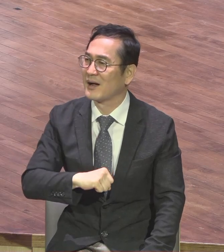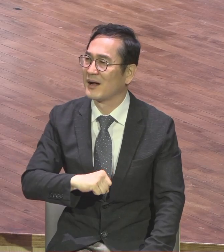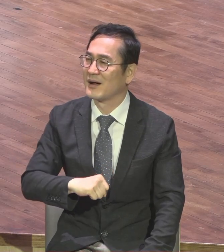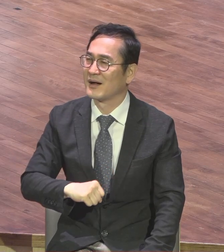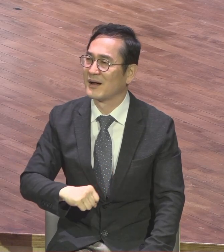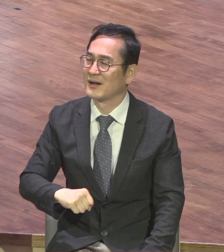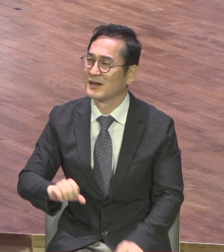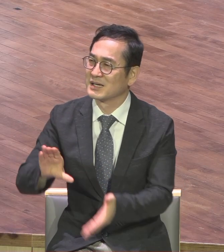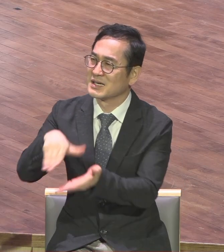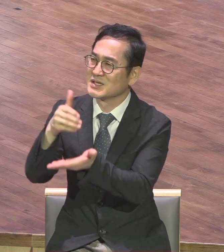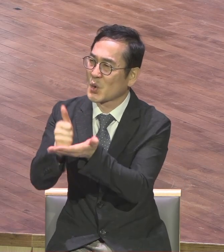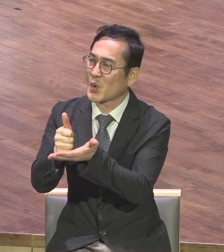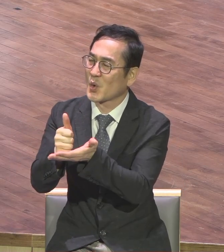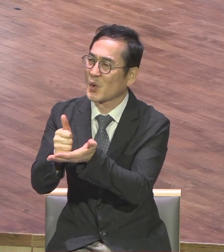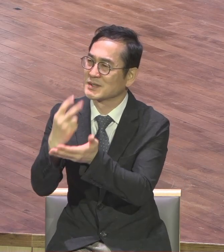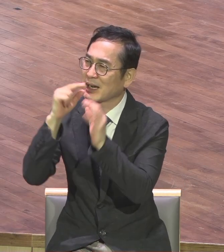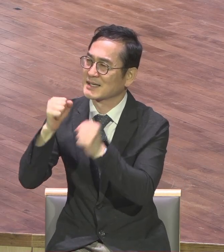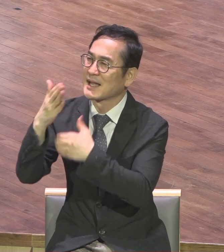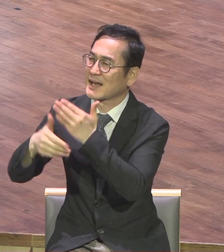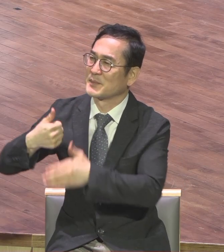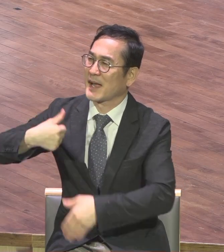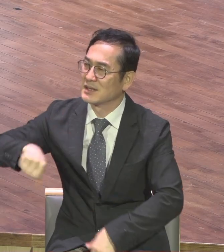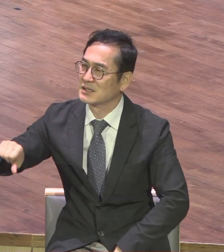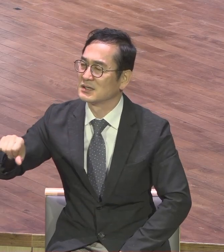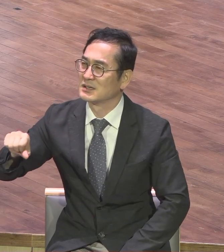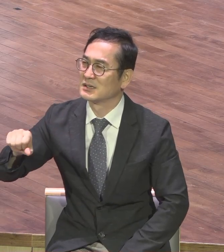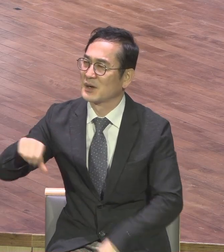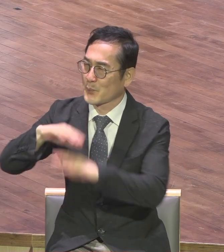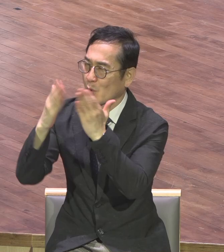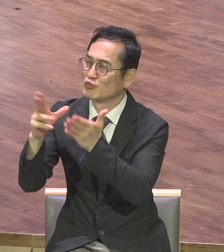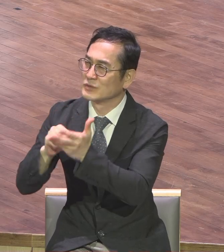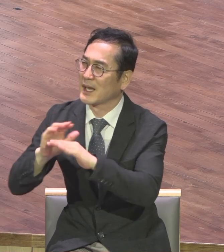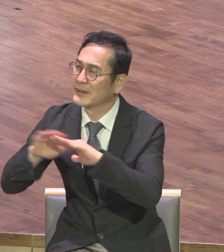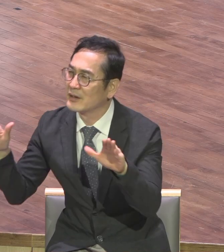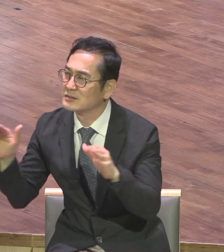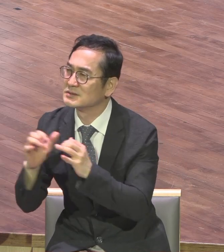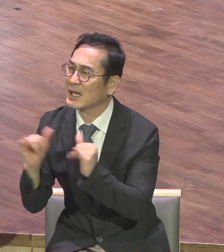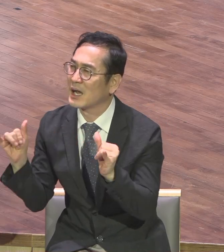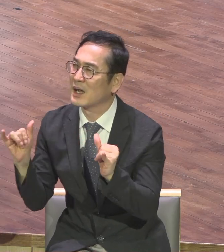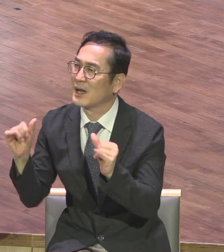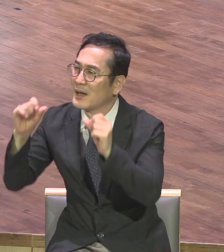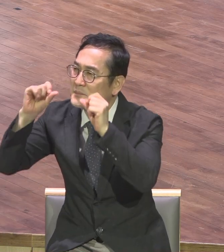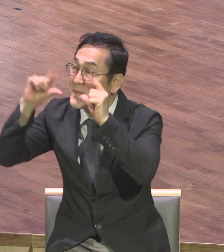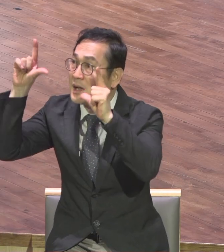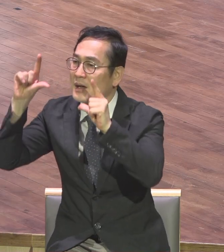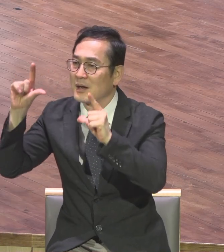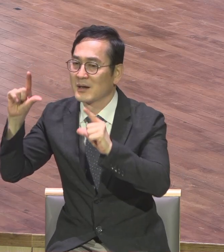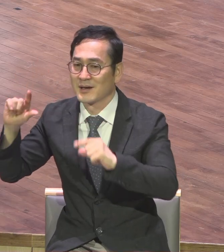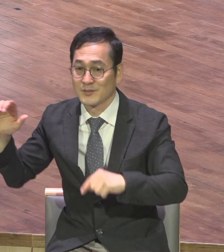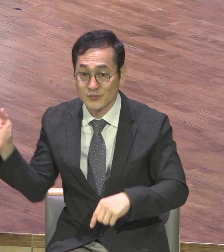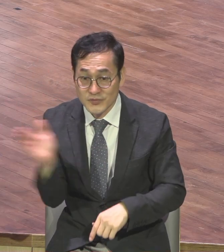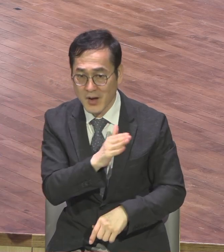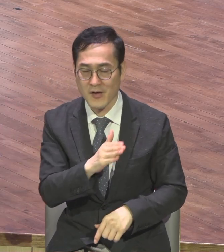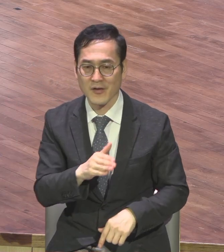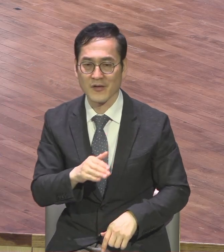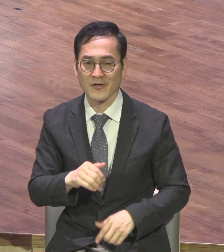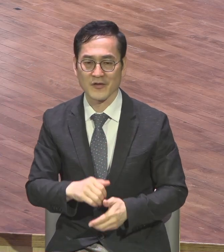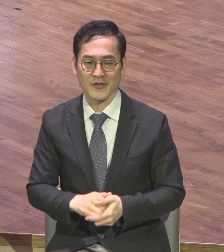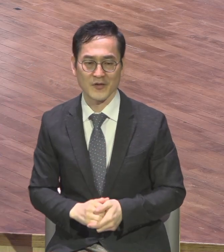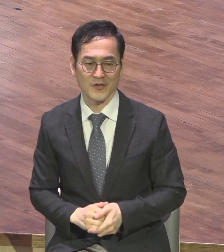알고 나서 다 끝냈어. 모든 문제 해결자, 모든 문제 해결자. 그날 이후로